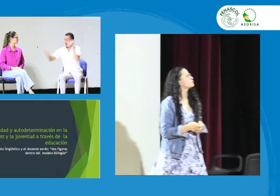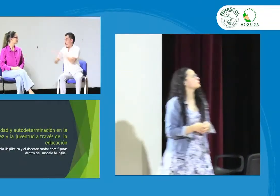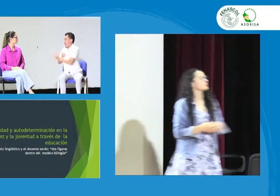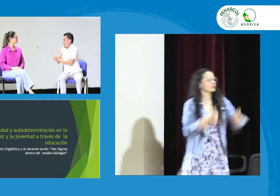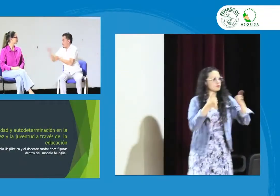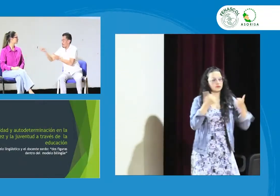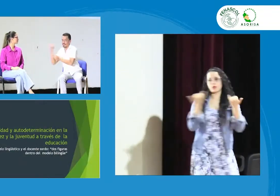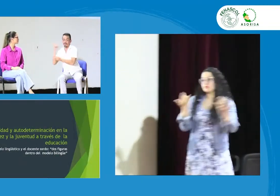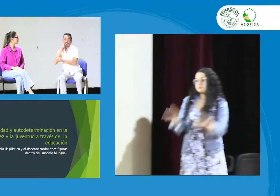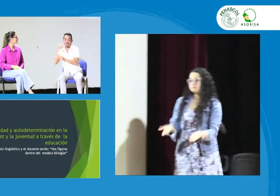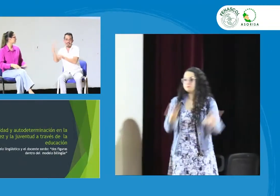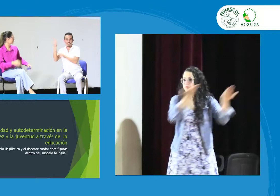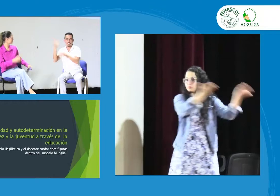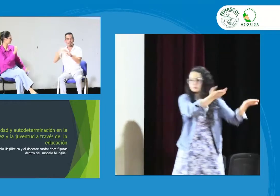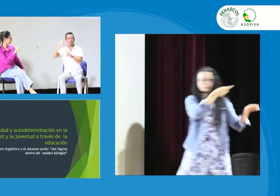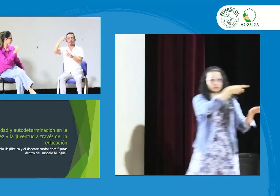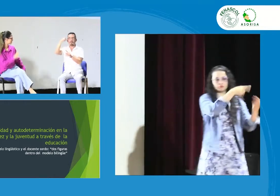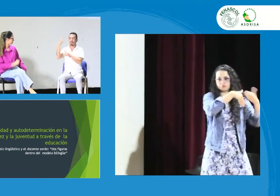Gracias.